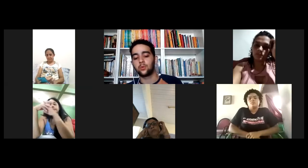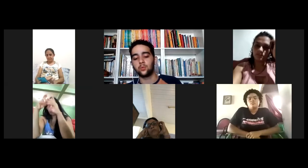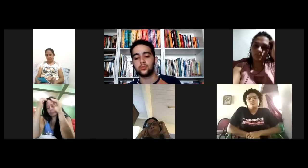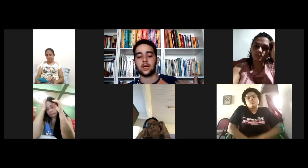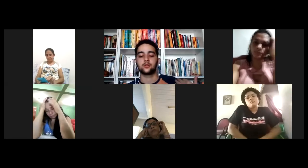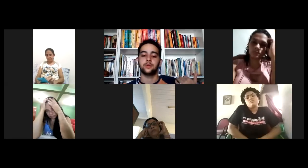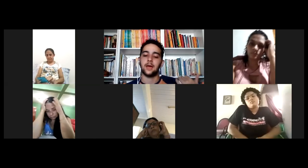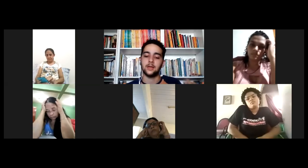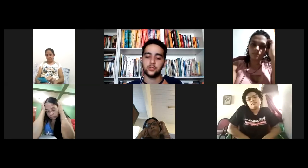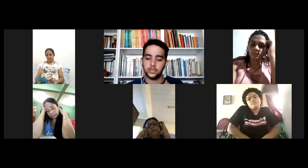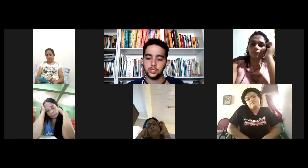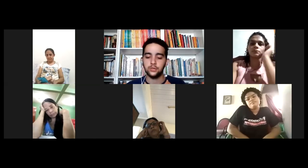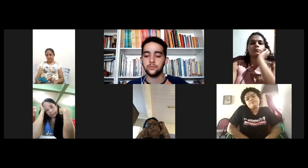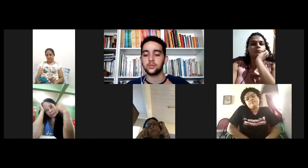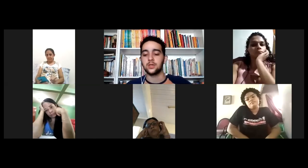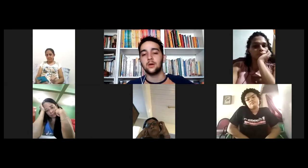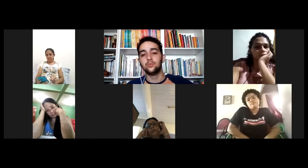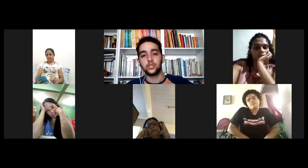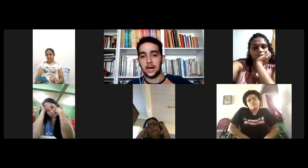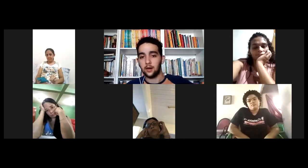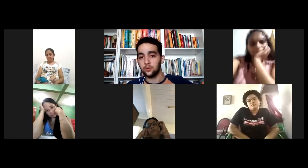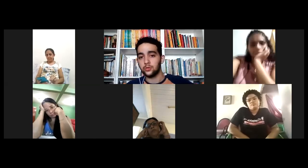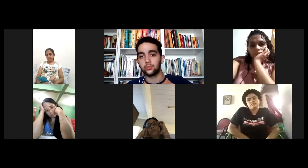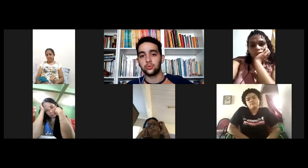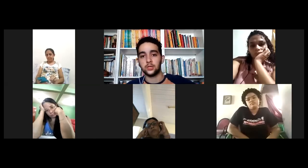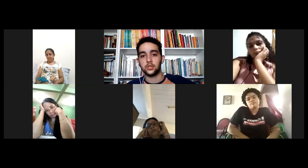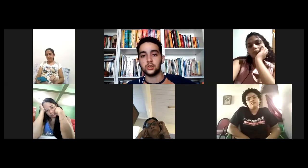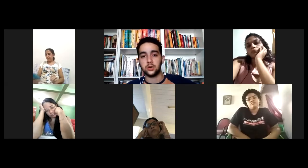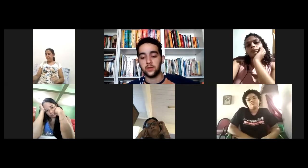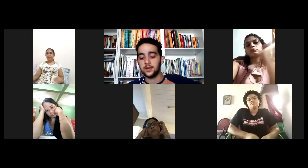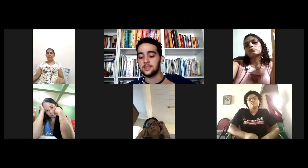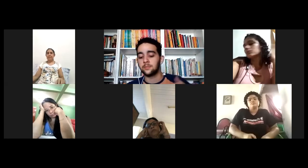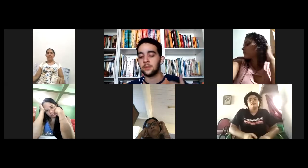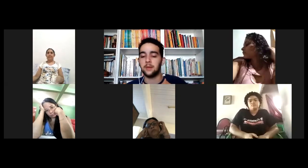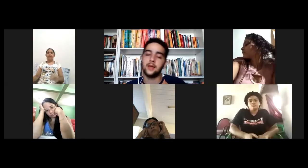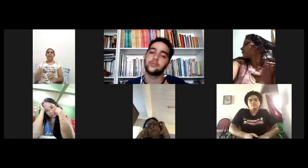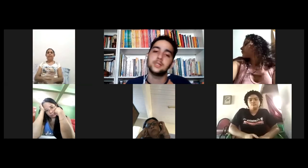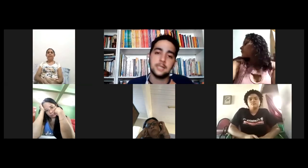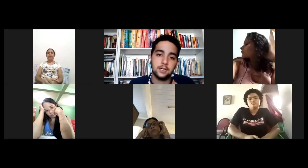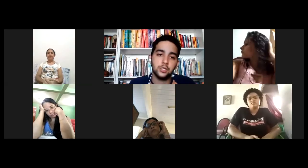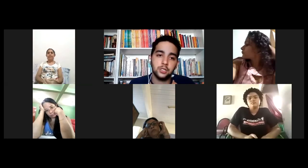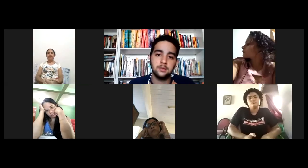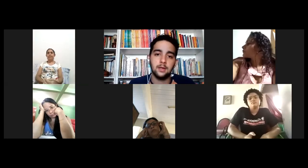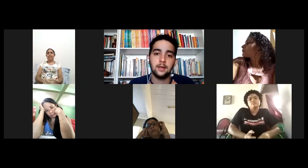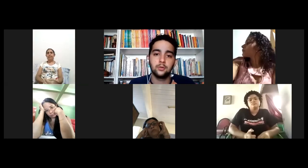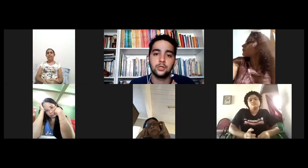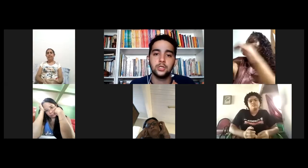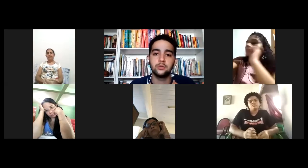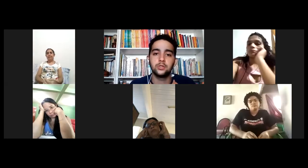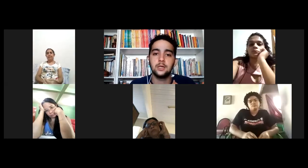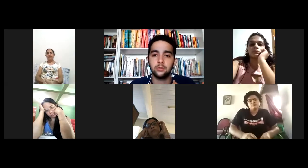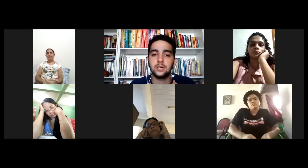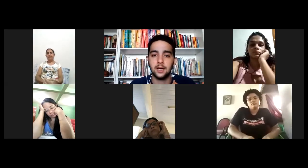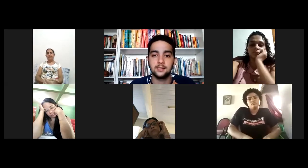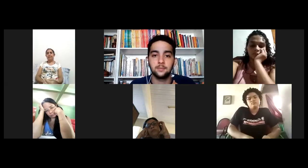um pouco já sobre adjetivos, um diálogo de tudo que a gente já fez, mais os sinais do cotidiano